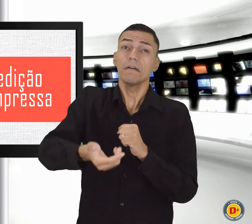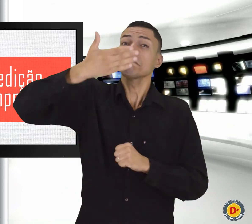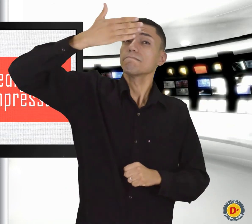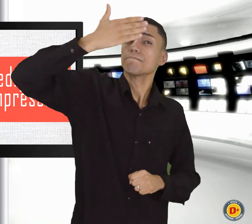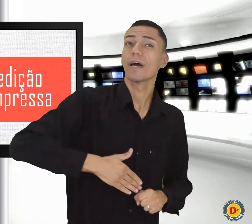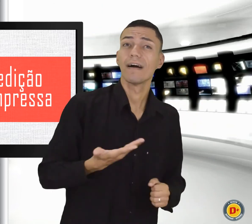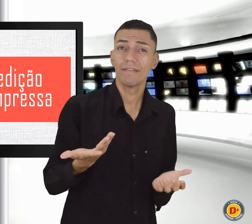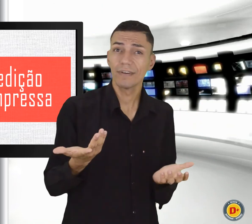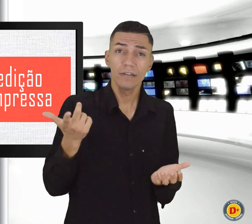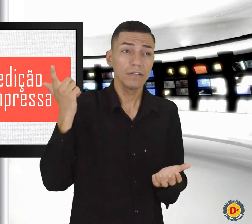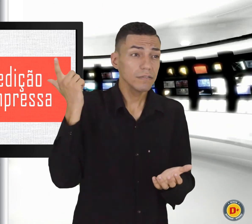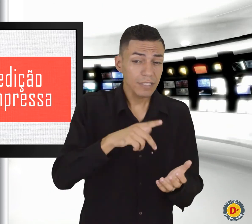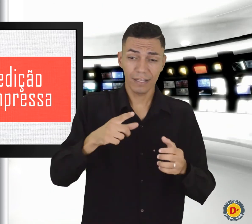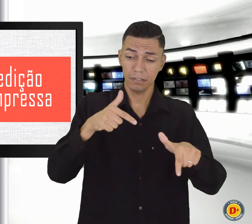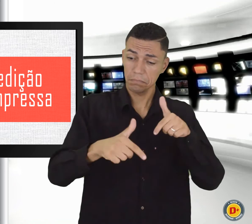baseando-nos no decreto número